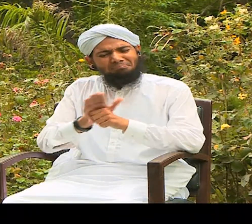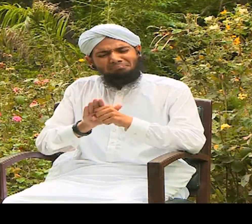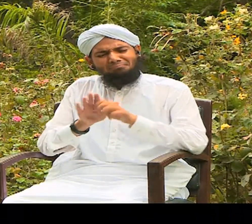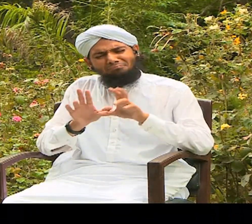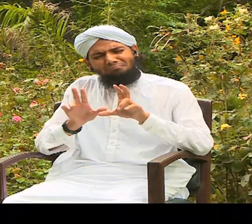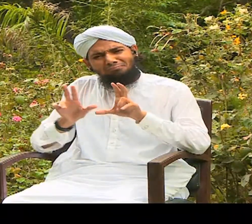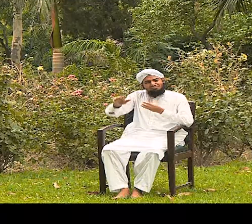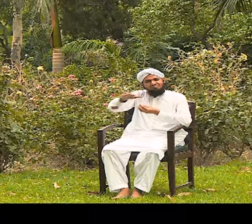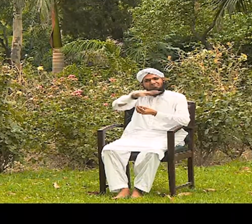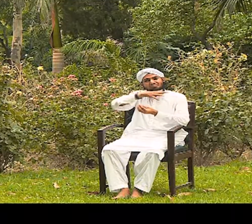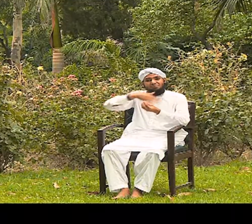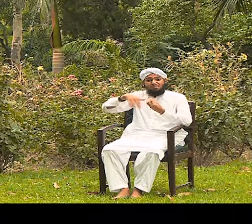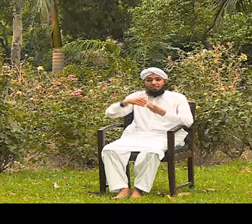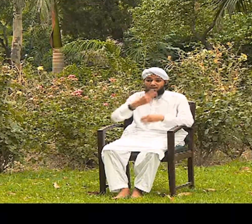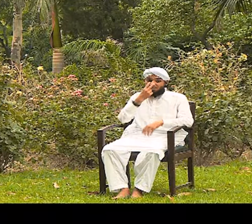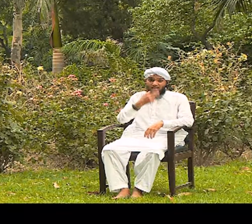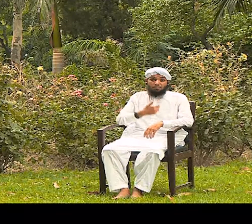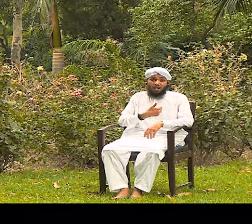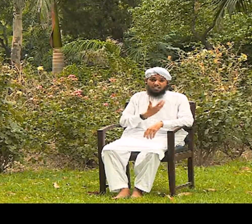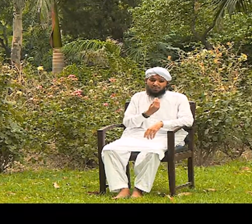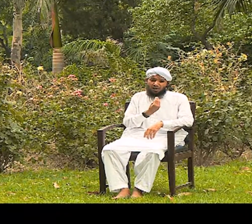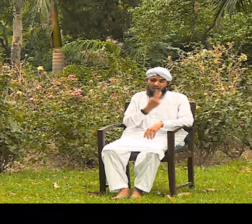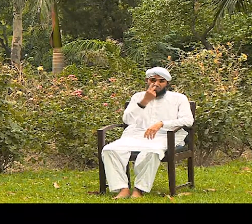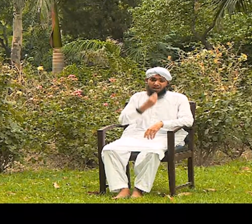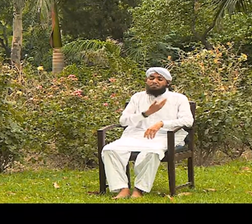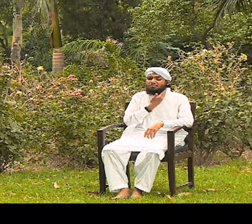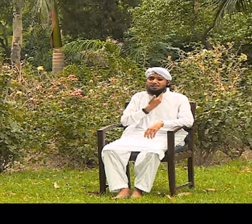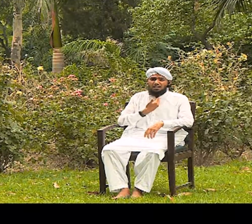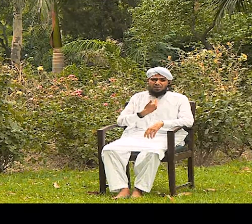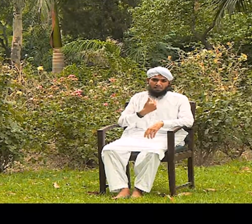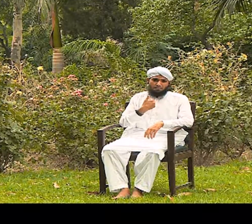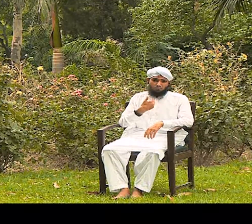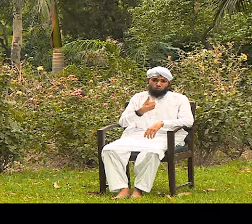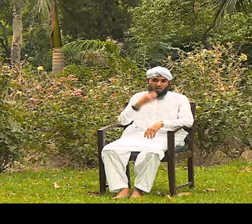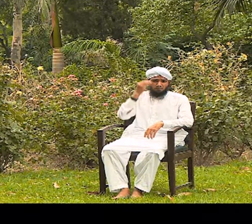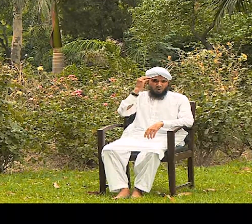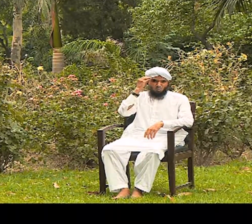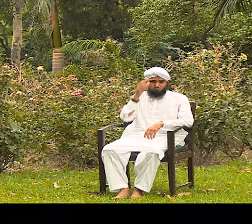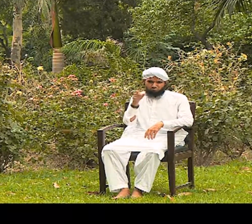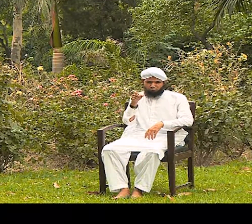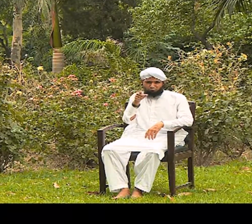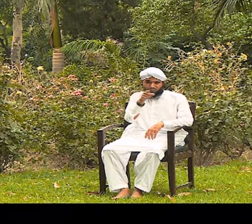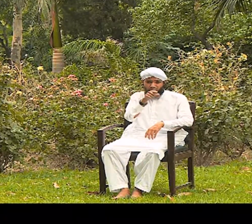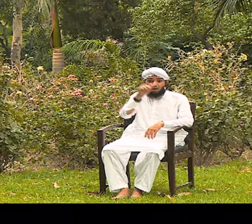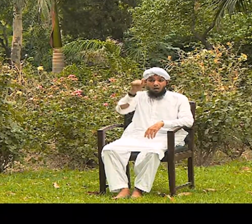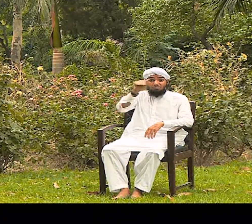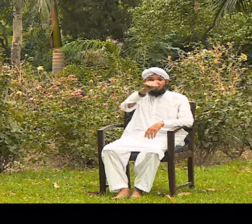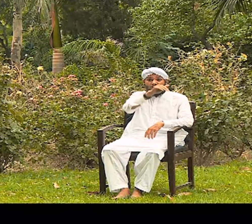تھی کہ انہیں دیکھ کر تعجب ہوتا تھا۔ میرے دل میں یہ خواہش ابھری کہ کاش کسی